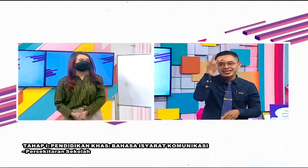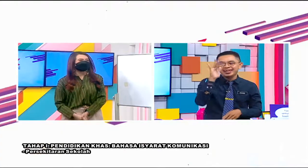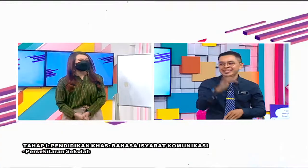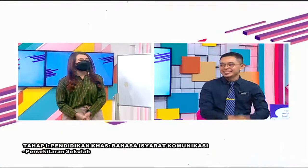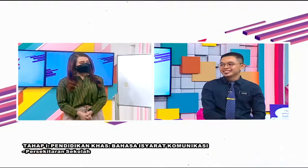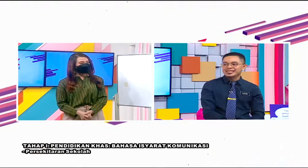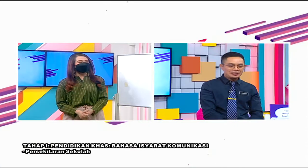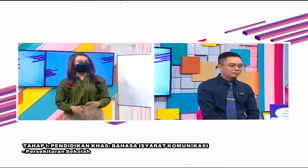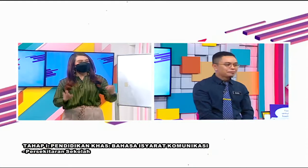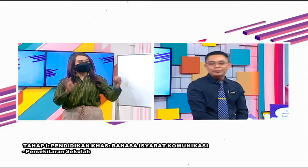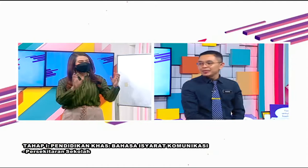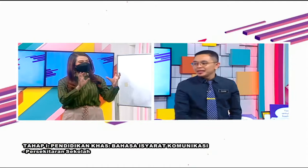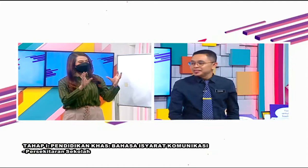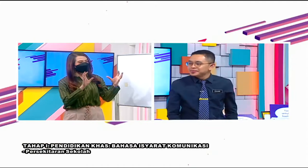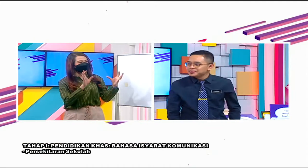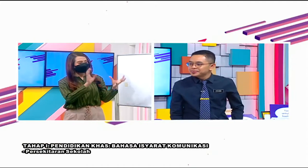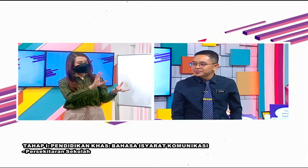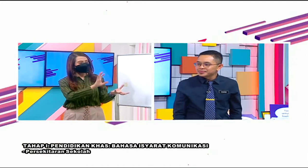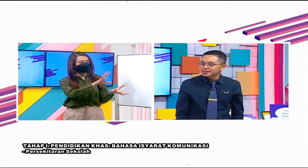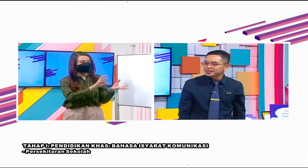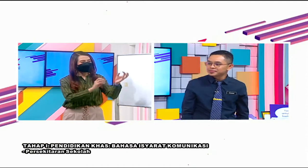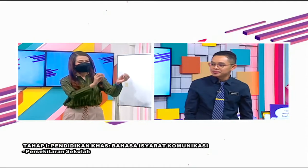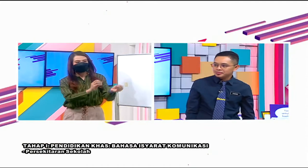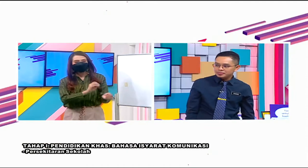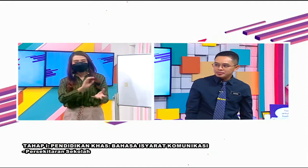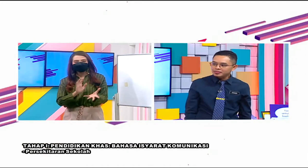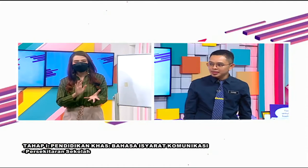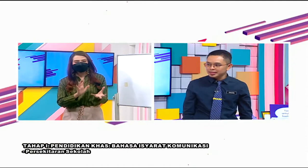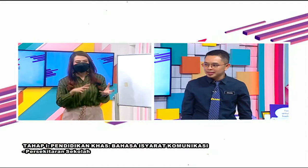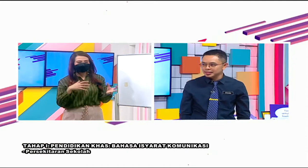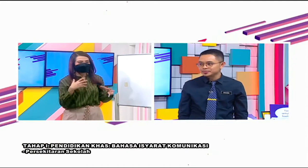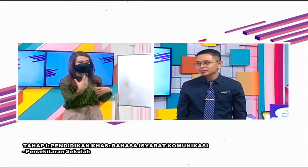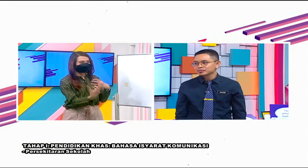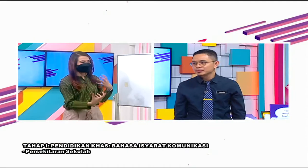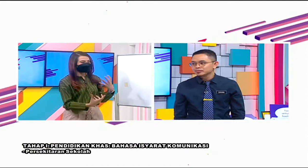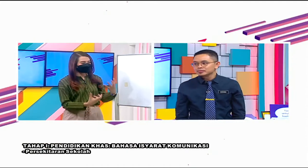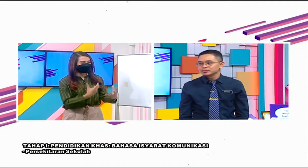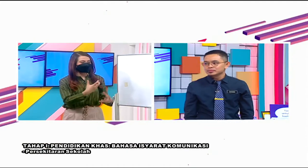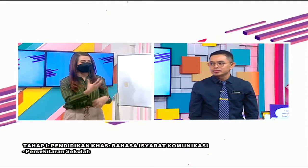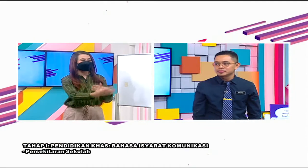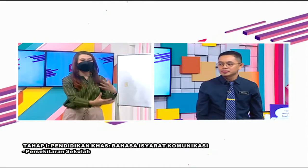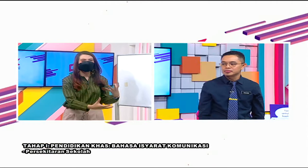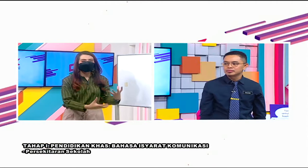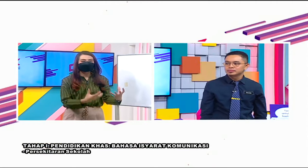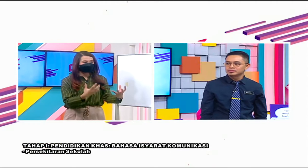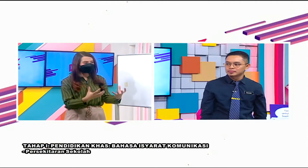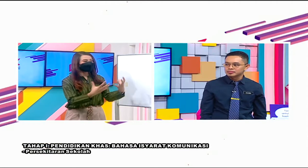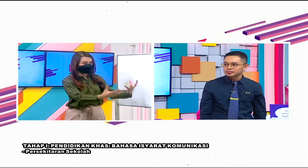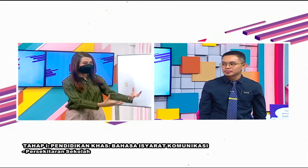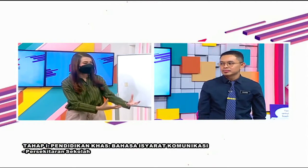Pandai. Okey, jadi kalau selain daripada permainan macam cikgu bagi tahu tadi, biasanya lebih dekat dengan murid-murid adalah permainan.